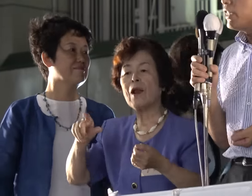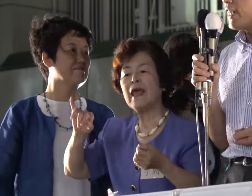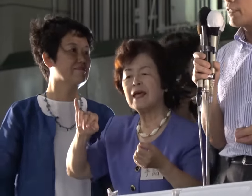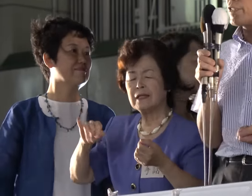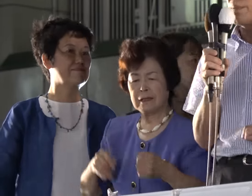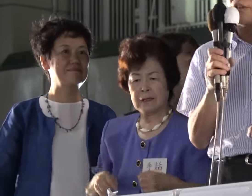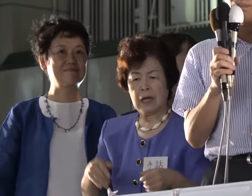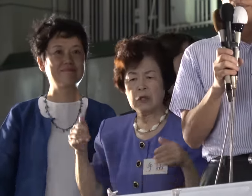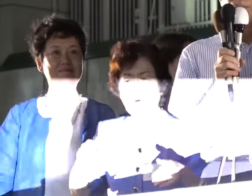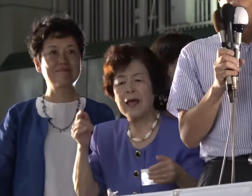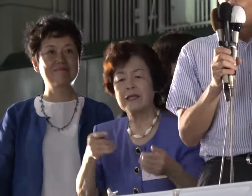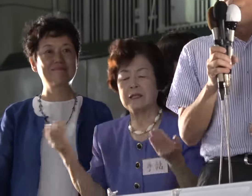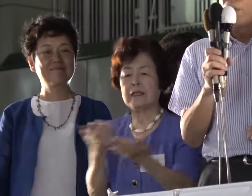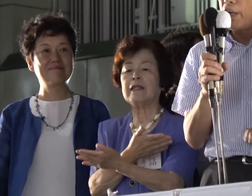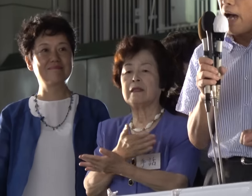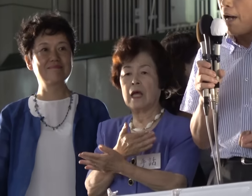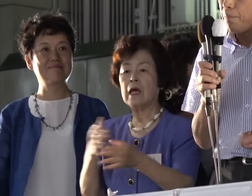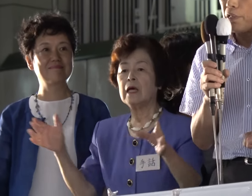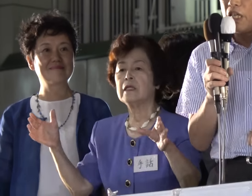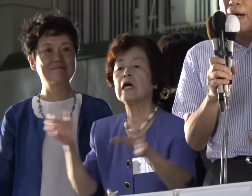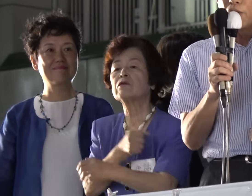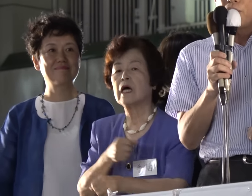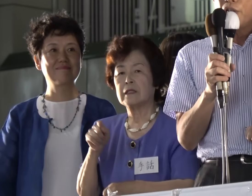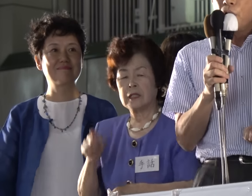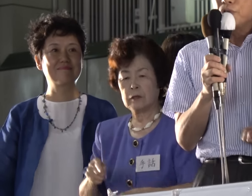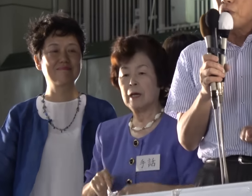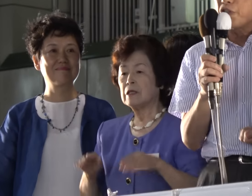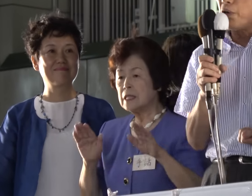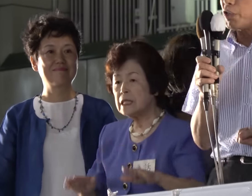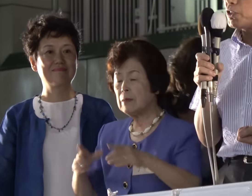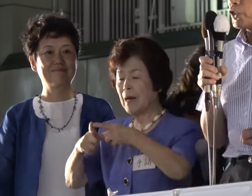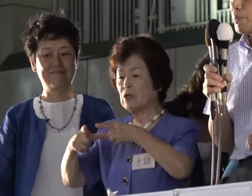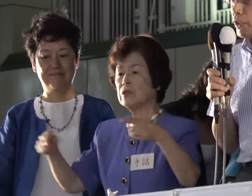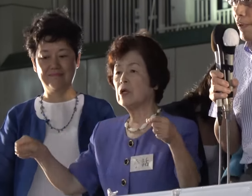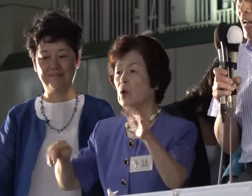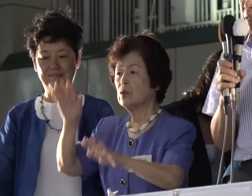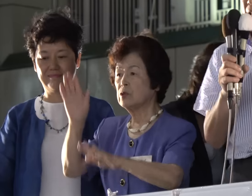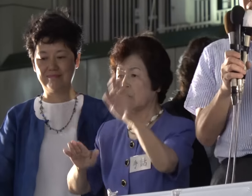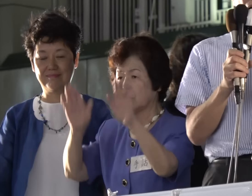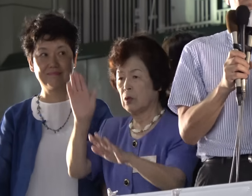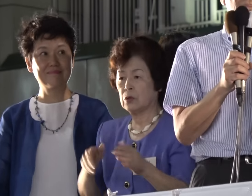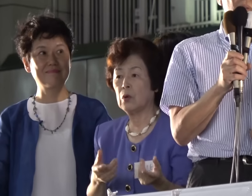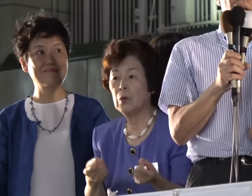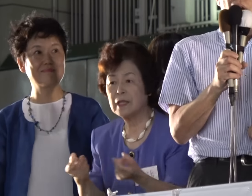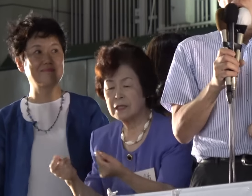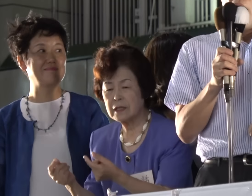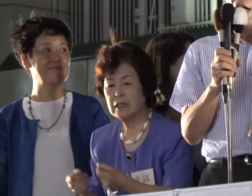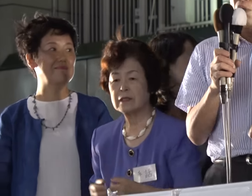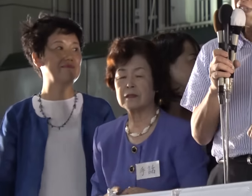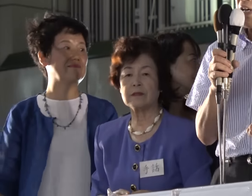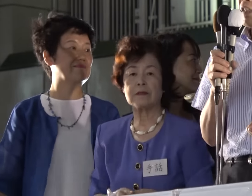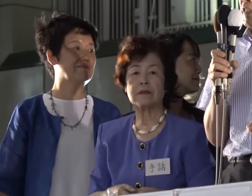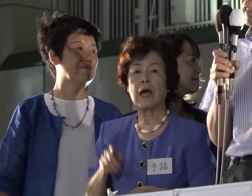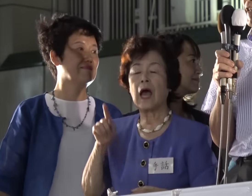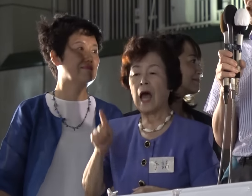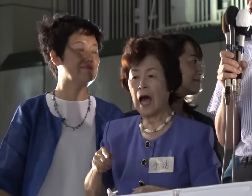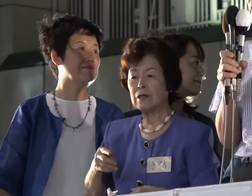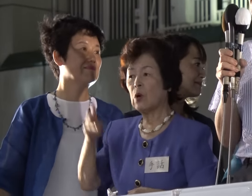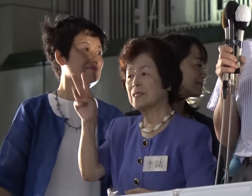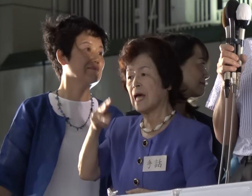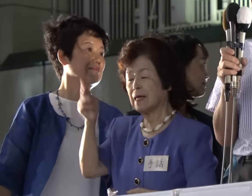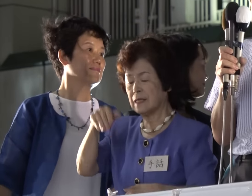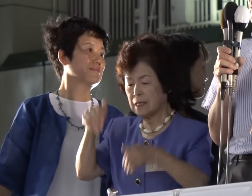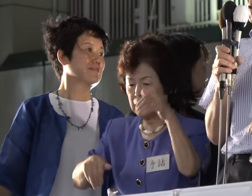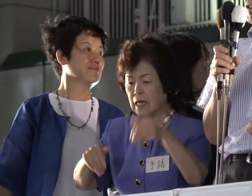ては無になってしまう。これは今の日本の状況そのものではありませんか。あの参議院選